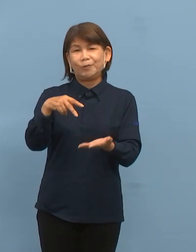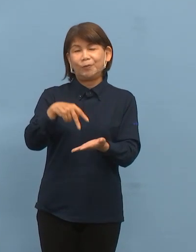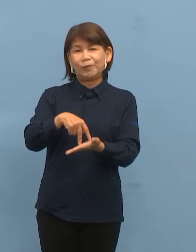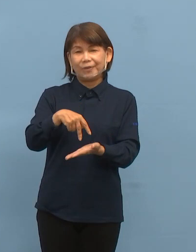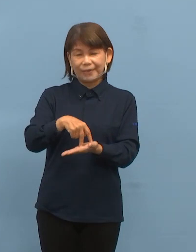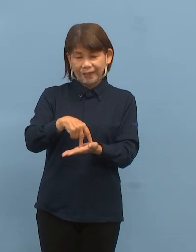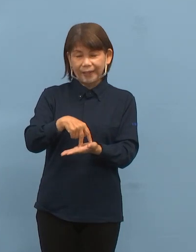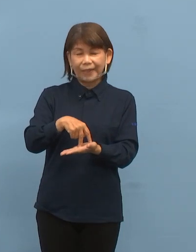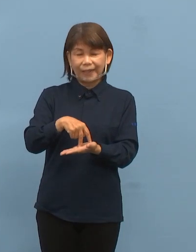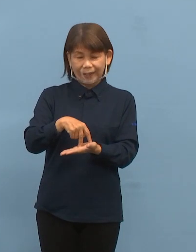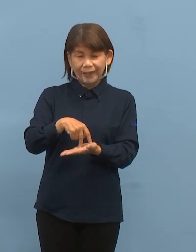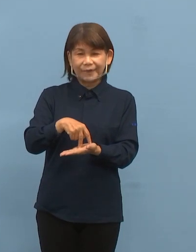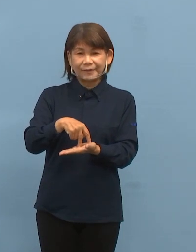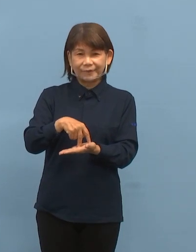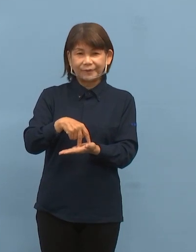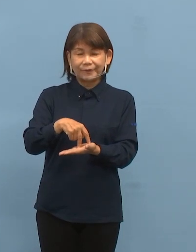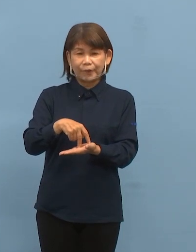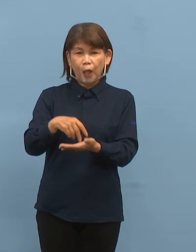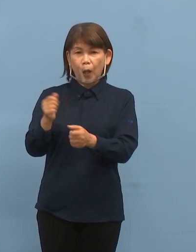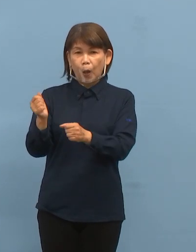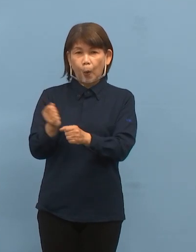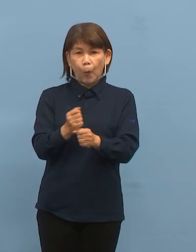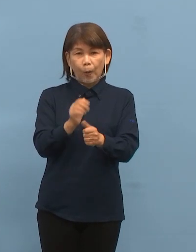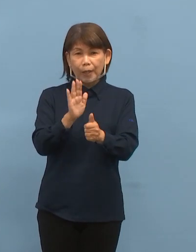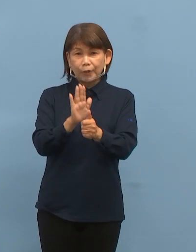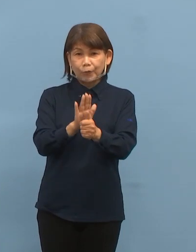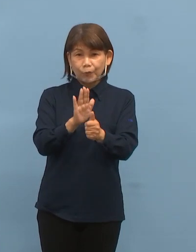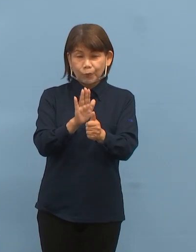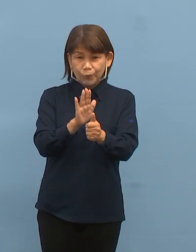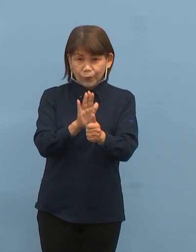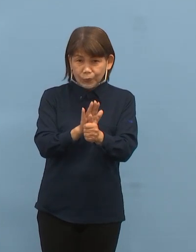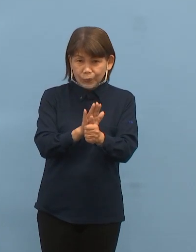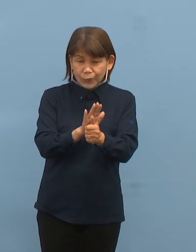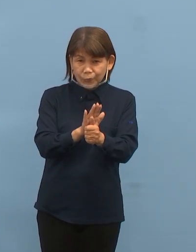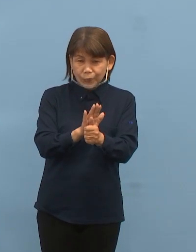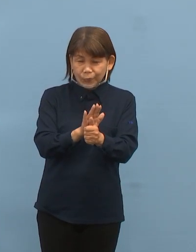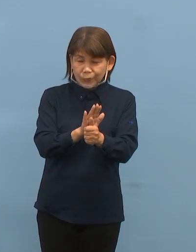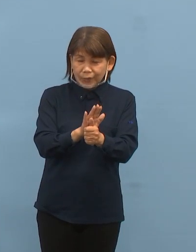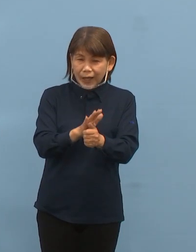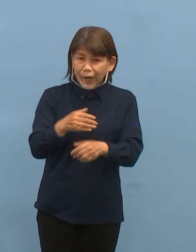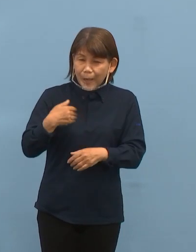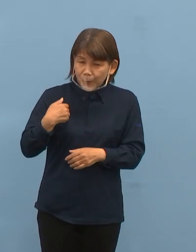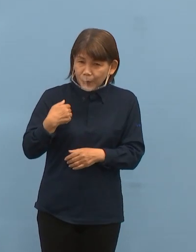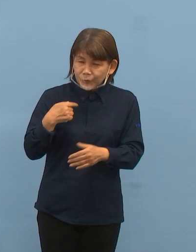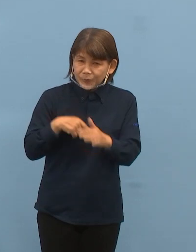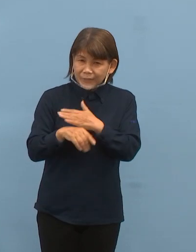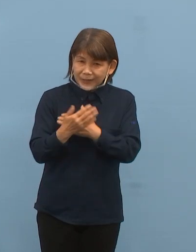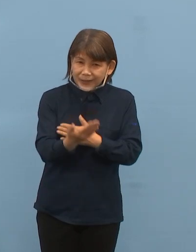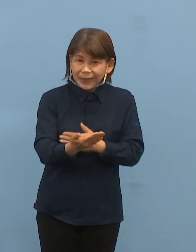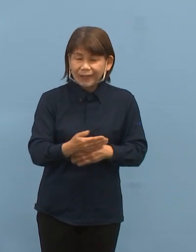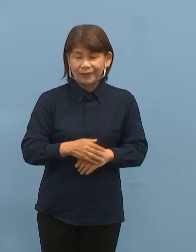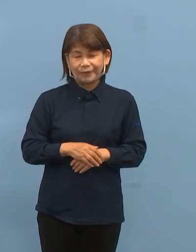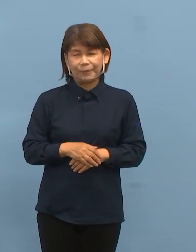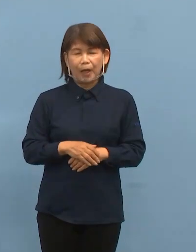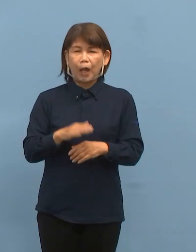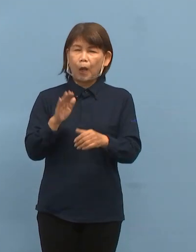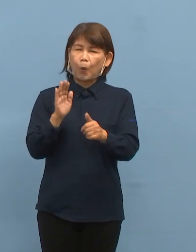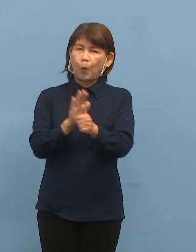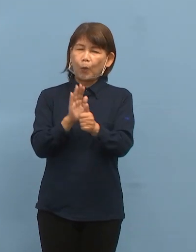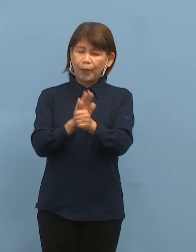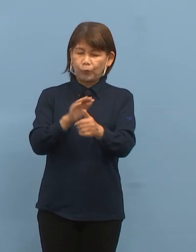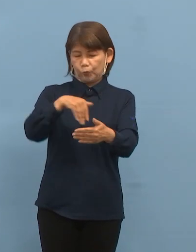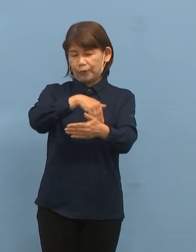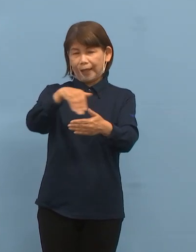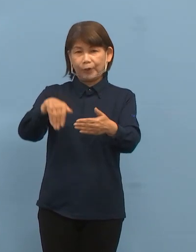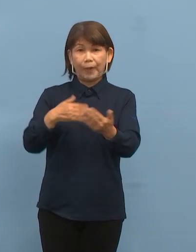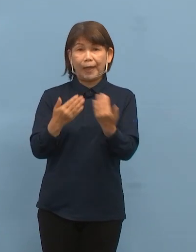ういう形で応援される可能性はあるっていう理解なんですか。 応援の内容が具体的に分かりませんけど、必ずしも明